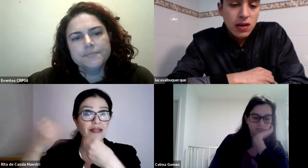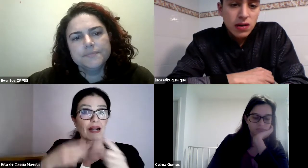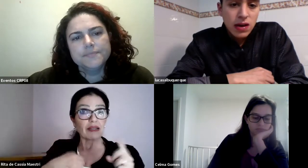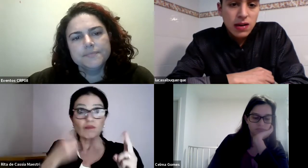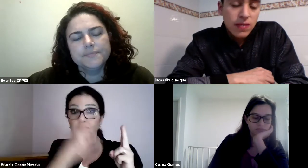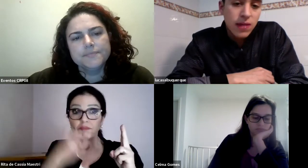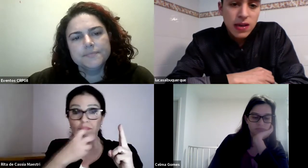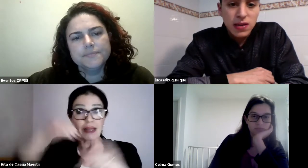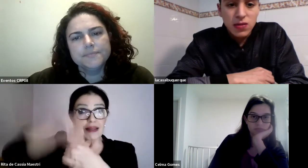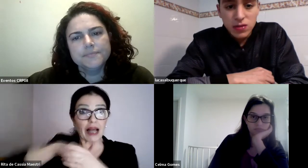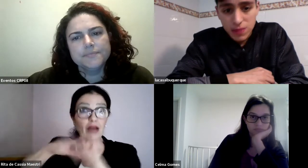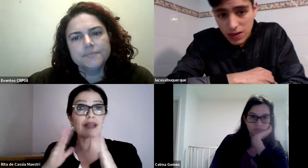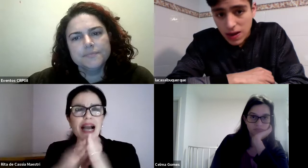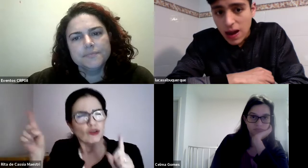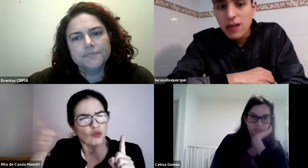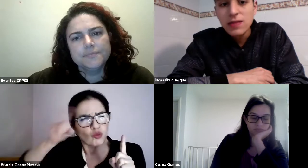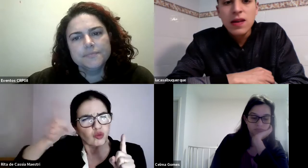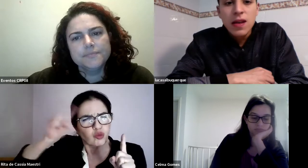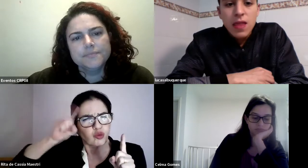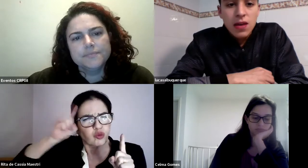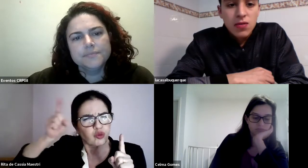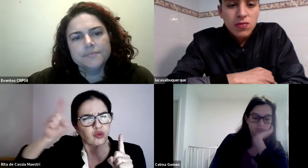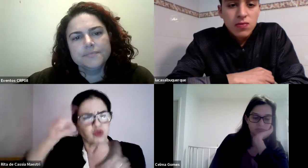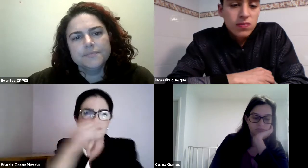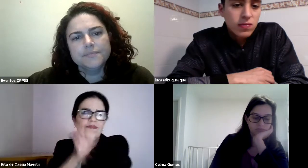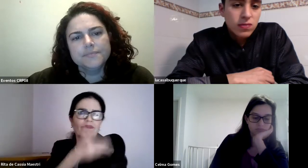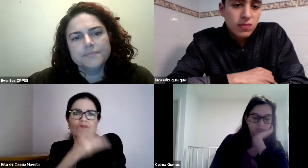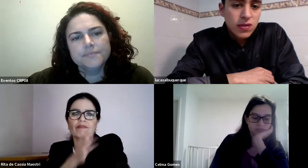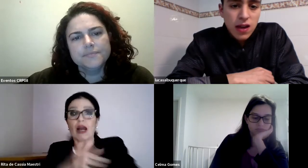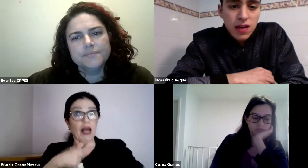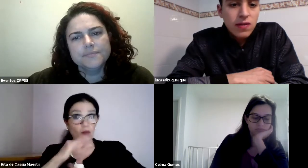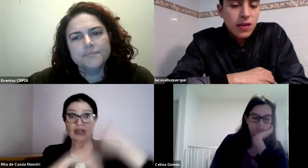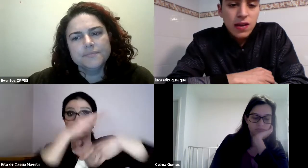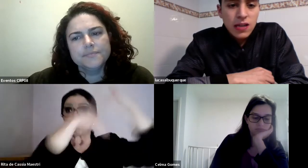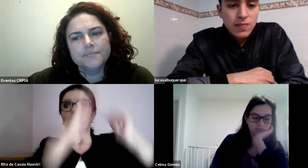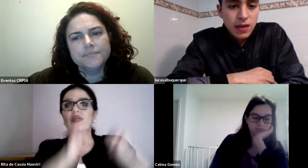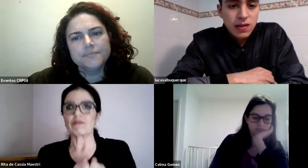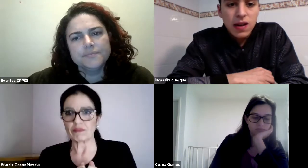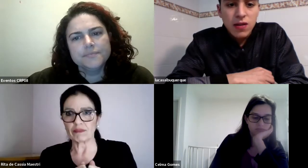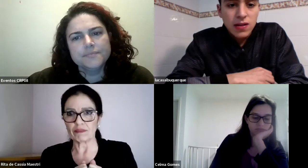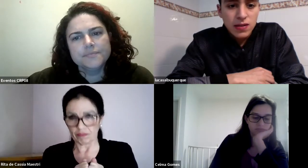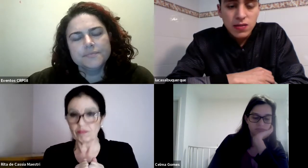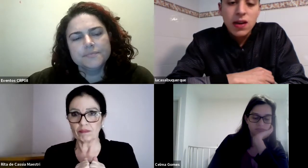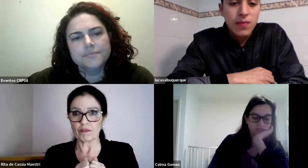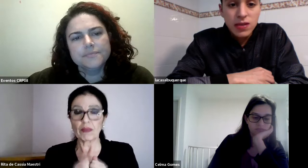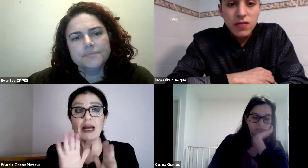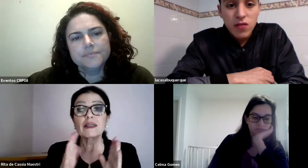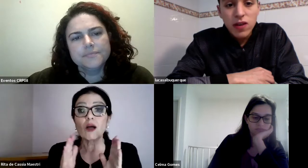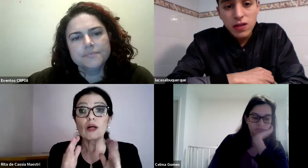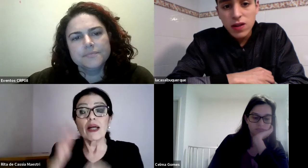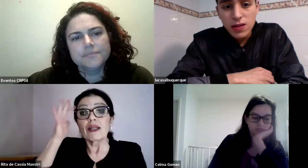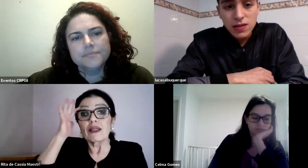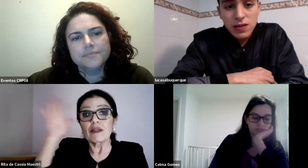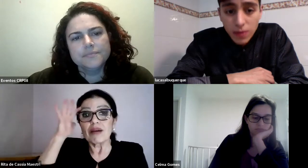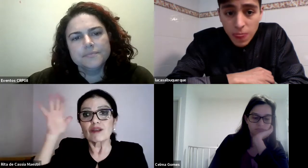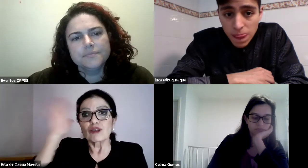Quando a minha mãe aceitou os materiais, eu usava materiais para treinar a oralização e acabei desenvolvendo